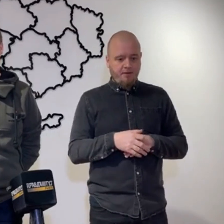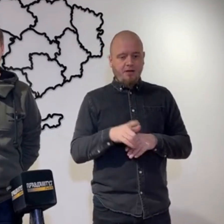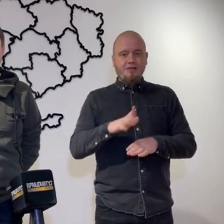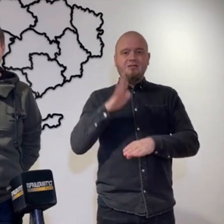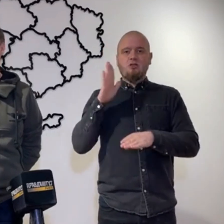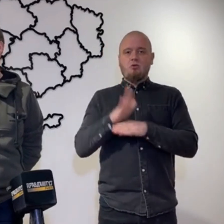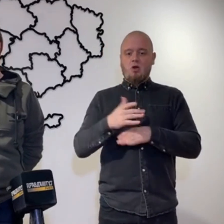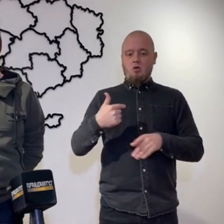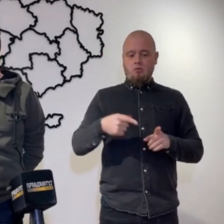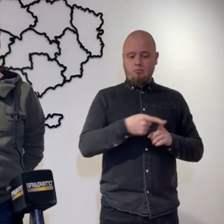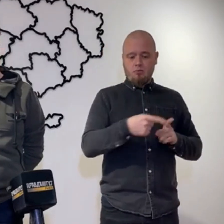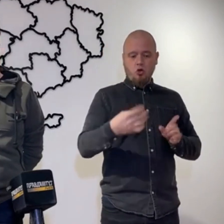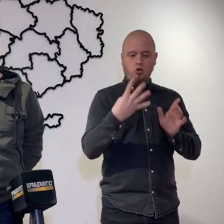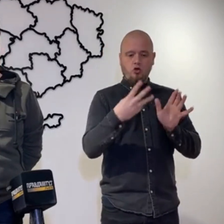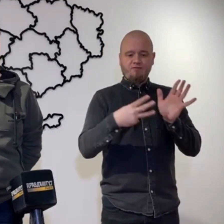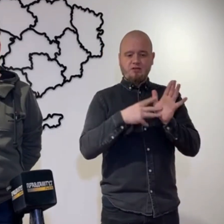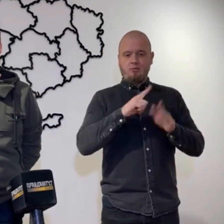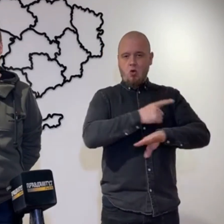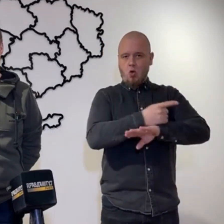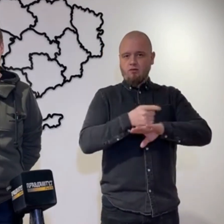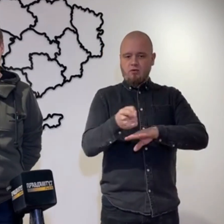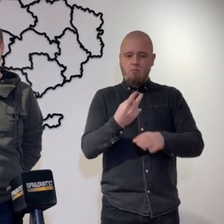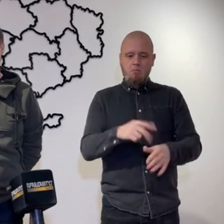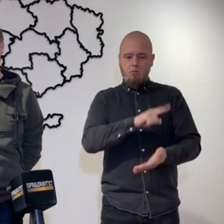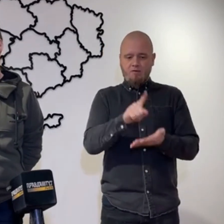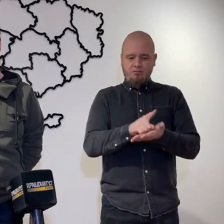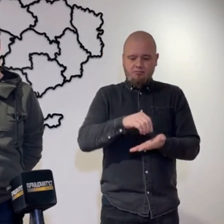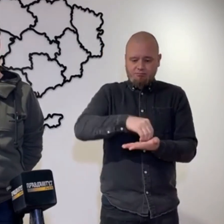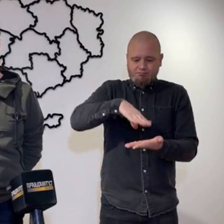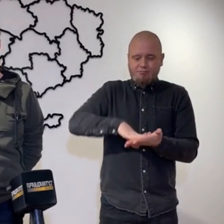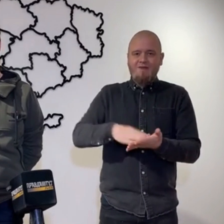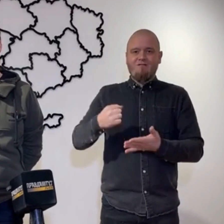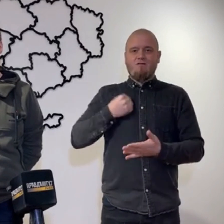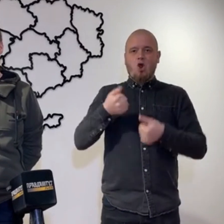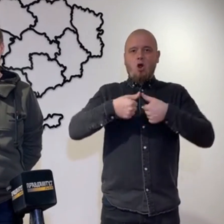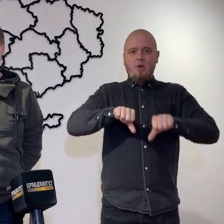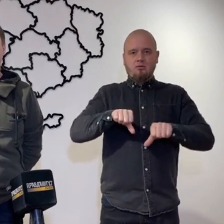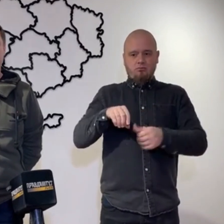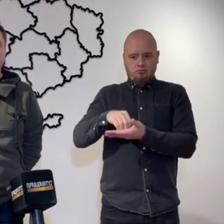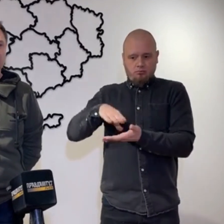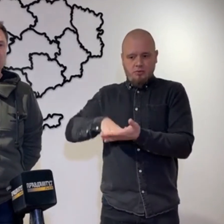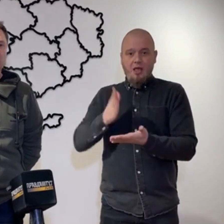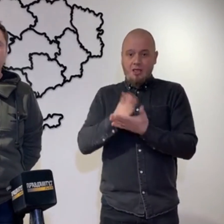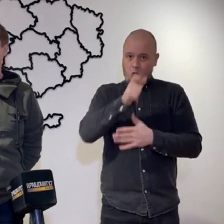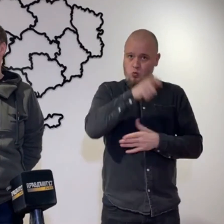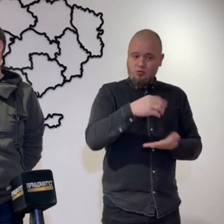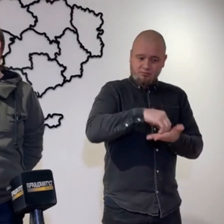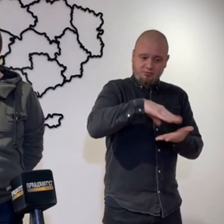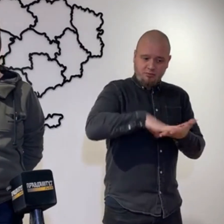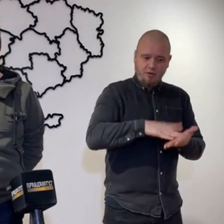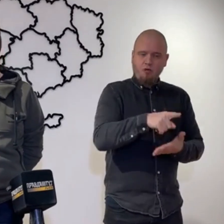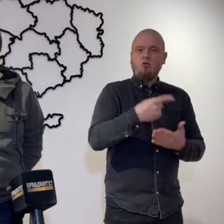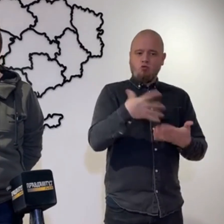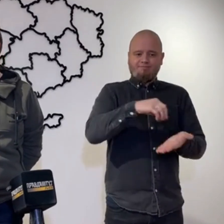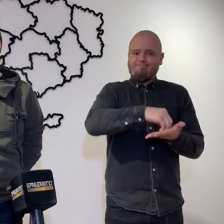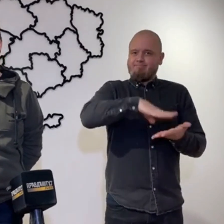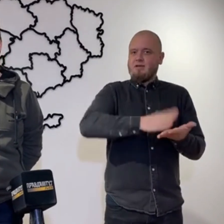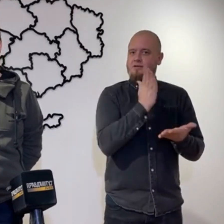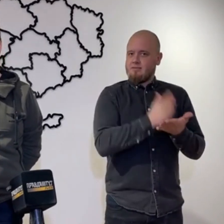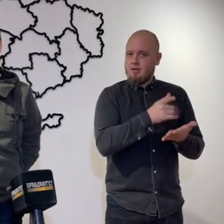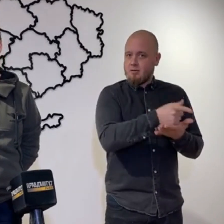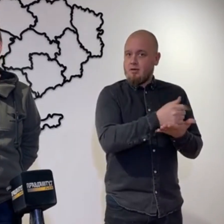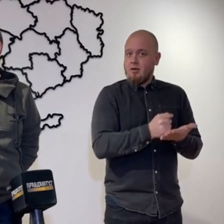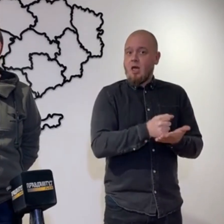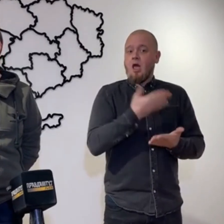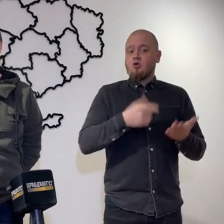Розпорядження. У нас протягом 48 годин вони мають стати на військовий облік воєнкомату. Є люди, які стоять на військовому обліку, вони обліковані.